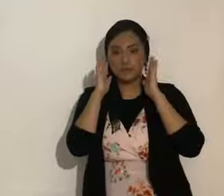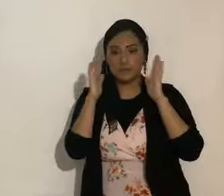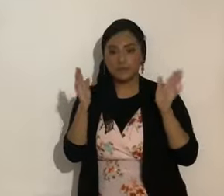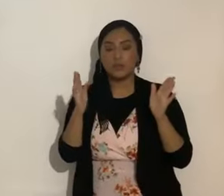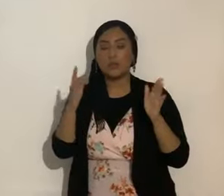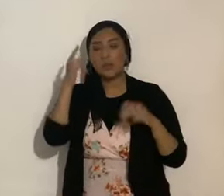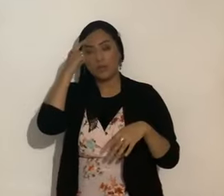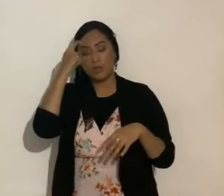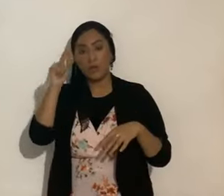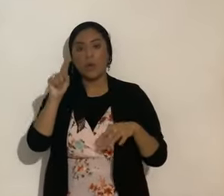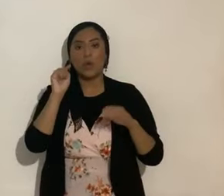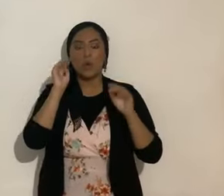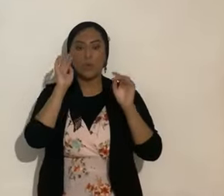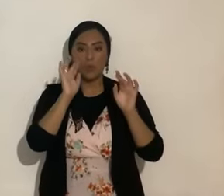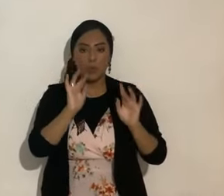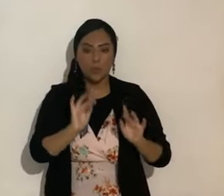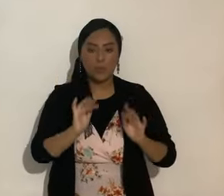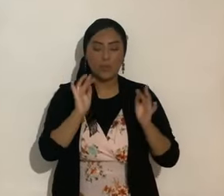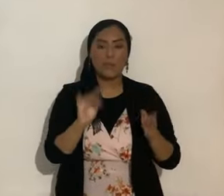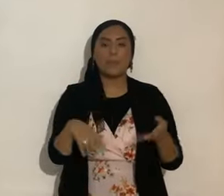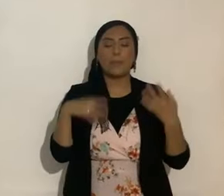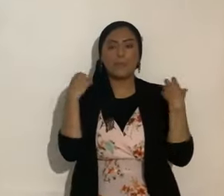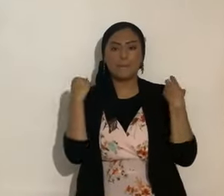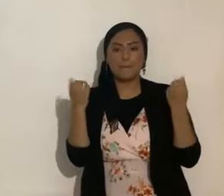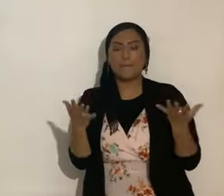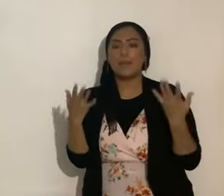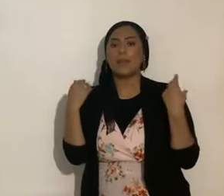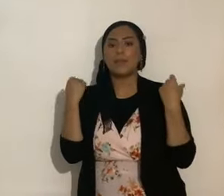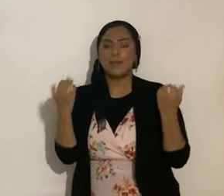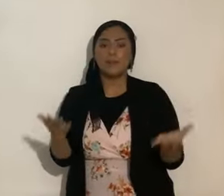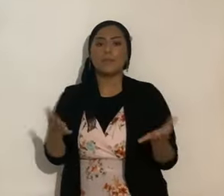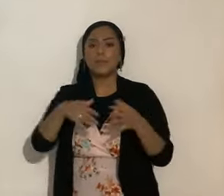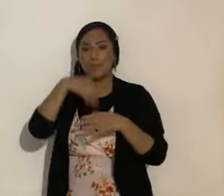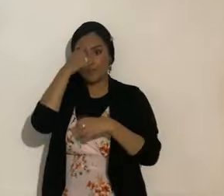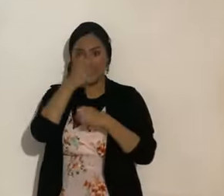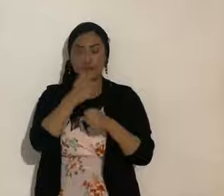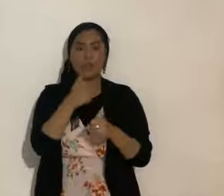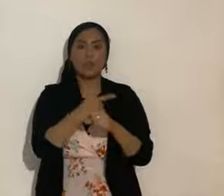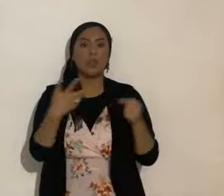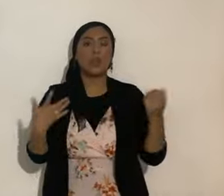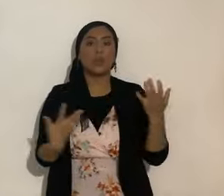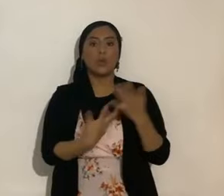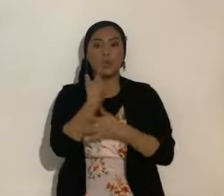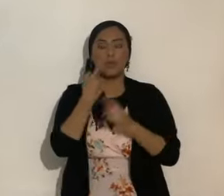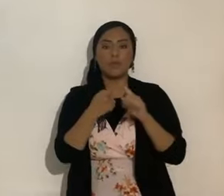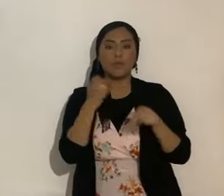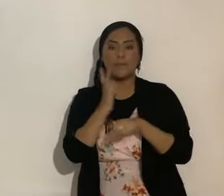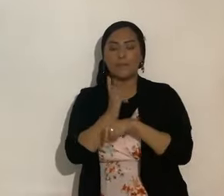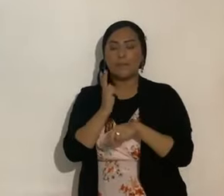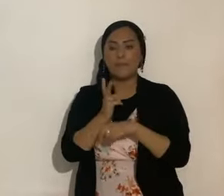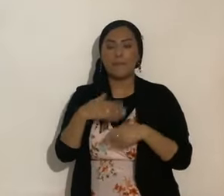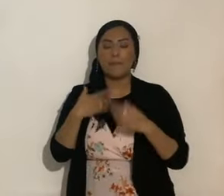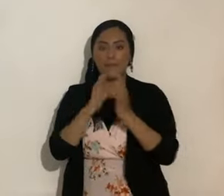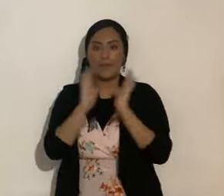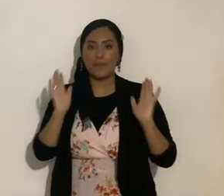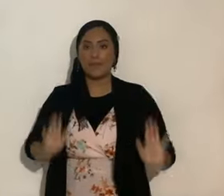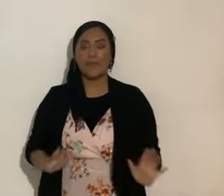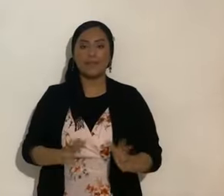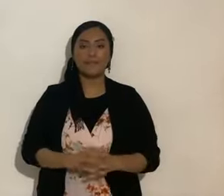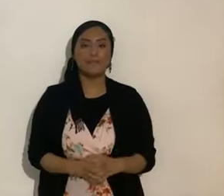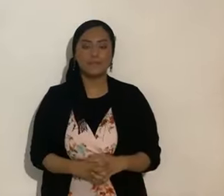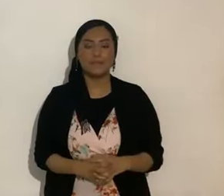va a ser para consuelo de miles, de miles, de miles de hermanos nuevos de gozo y paz. ¿Cómo ven? Va a